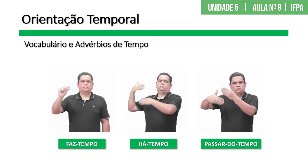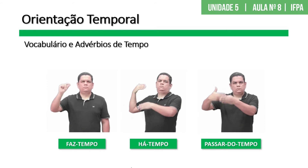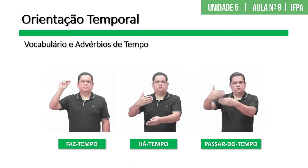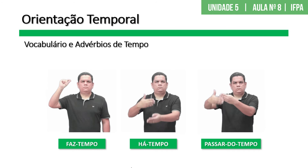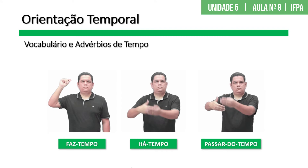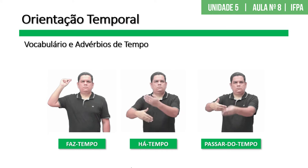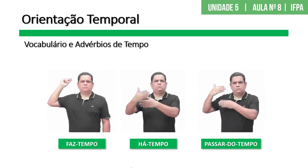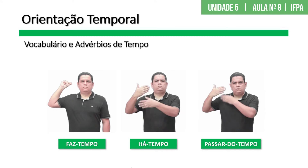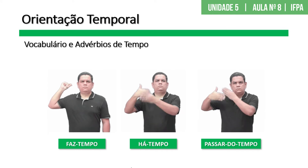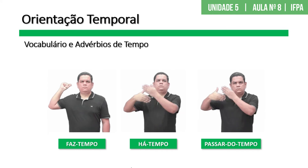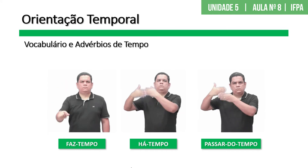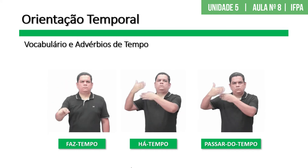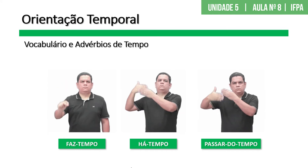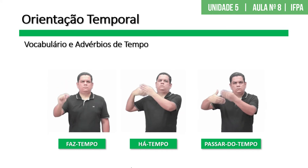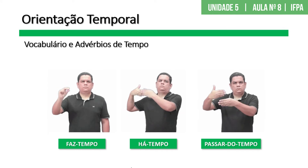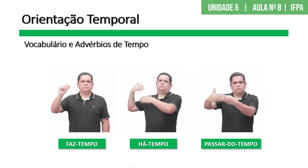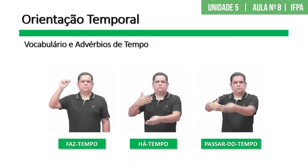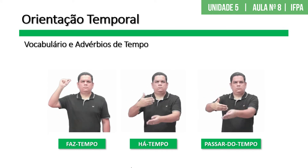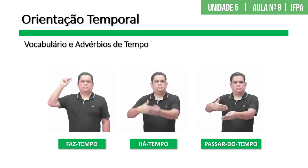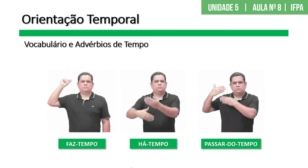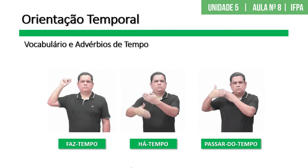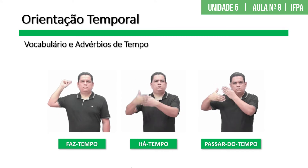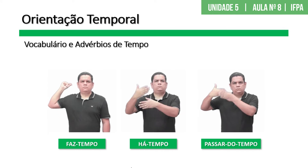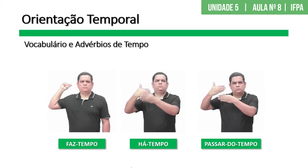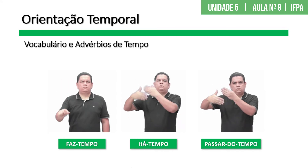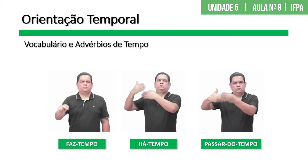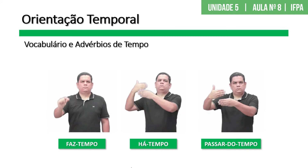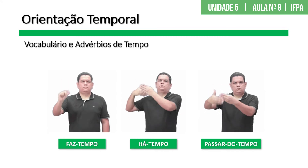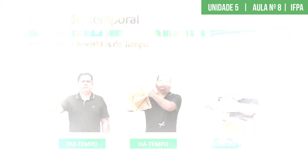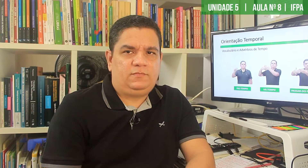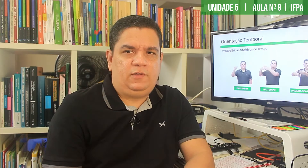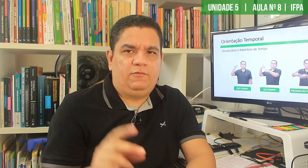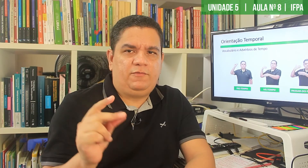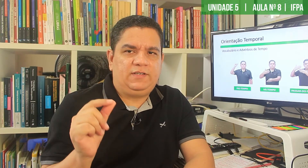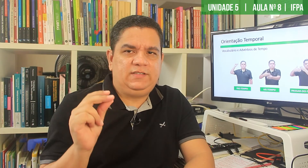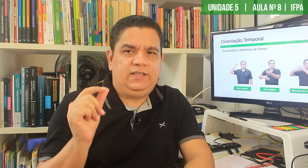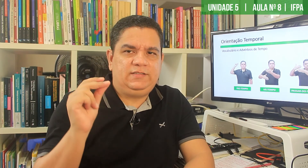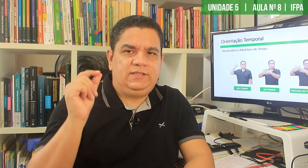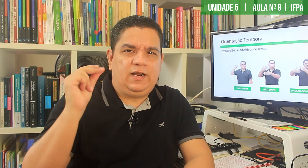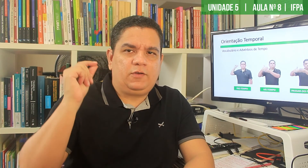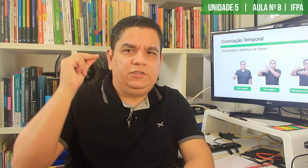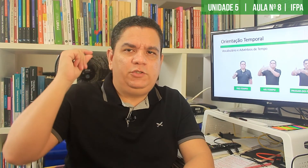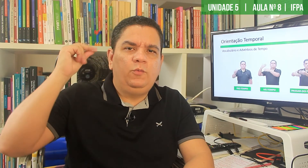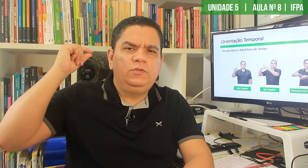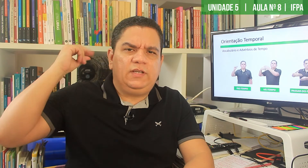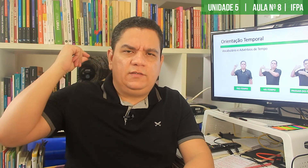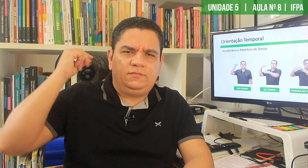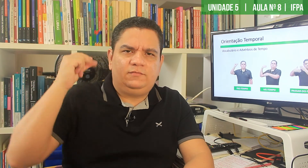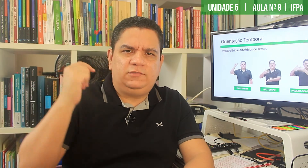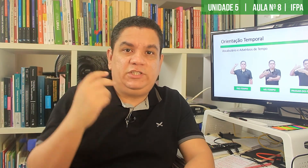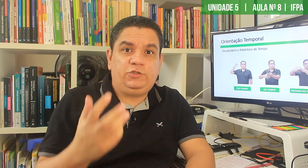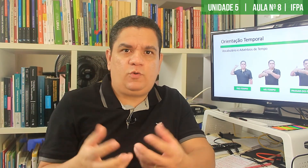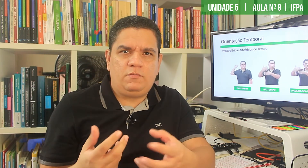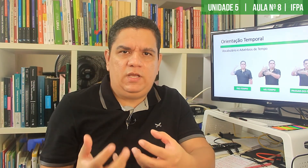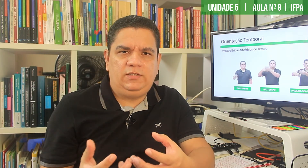Para a gente não confundir, quando eu quero dizer, faz tempo, eu vou fazer esse sinal que a gente usa gestualmente